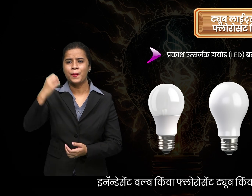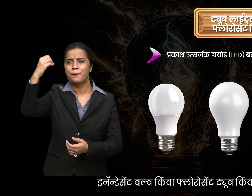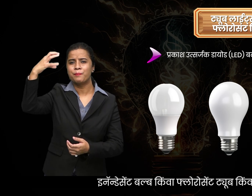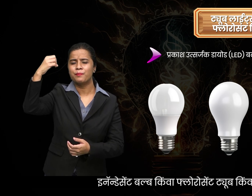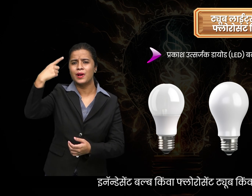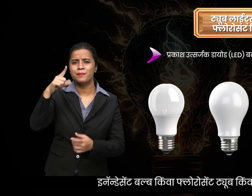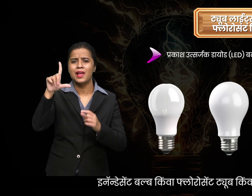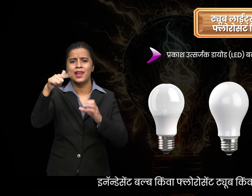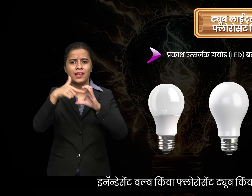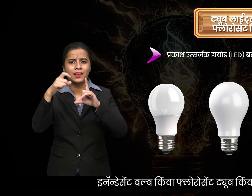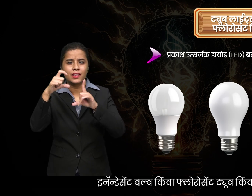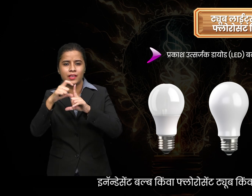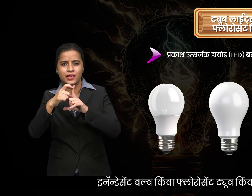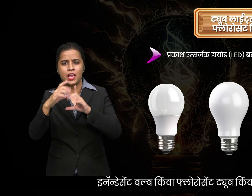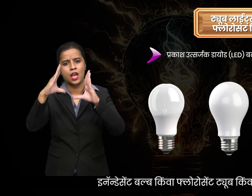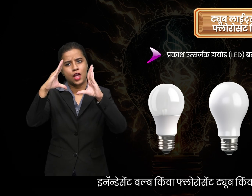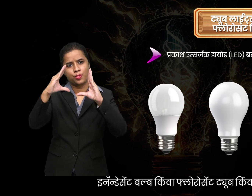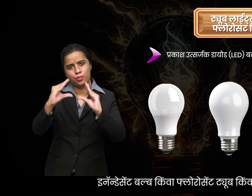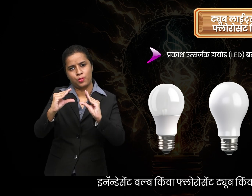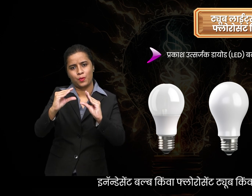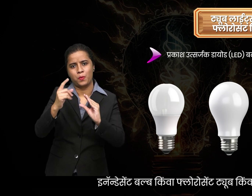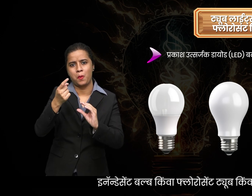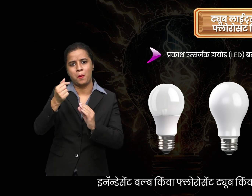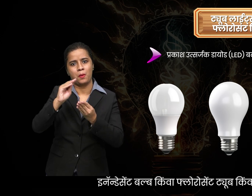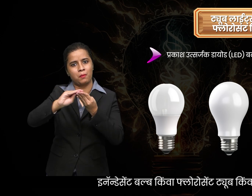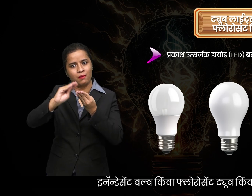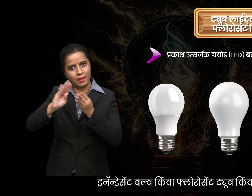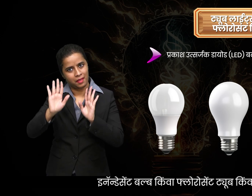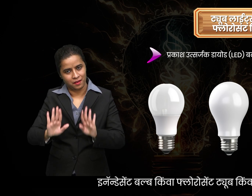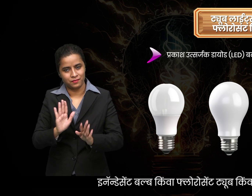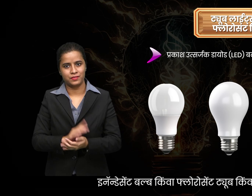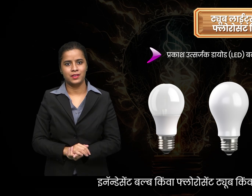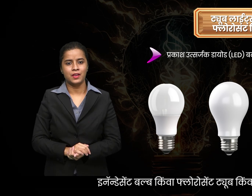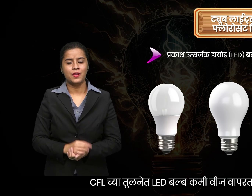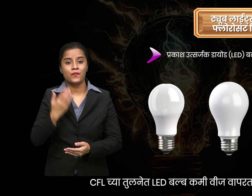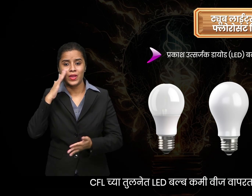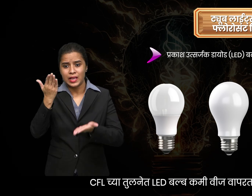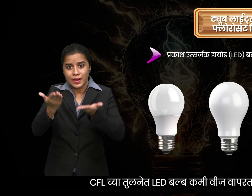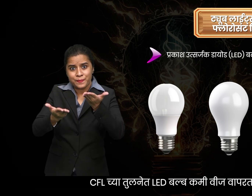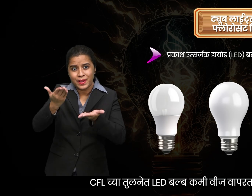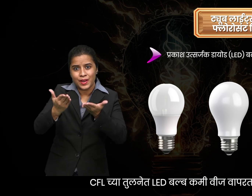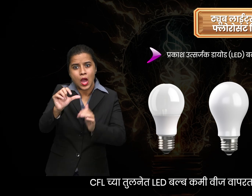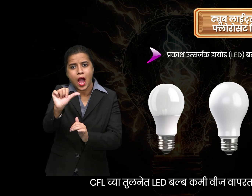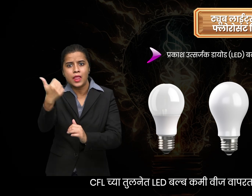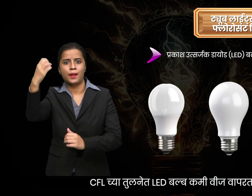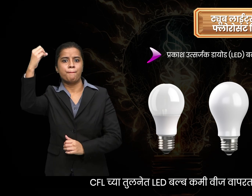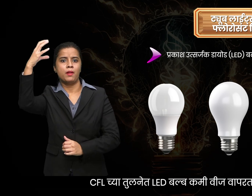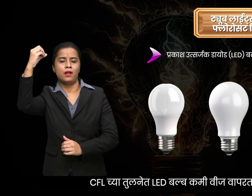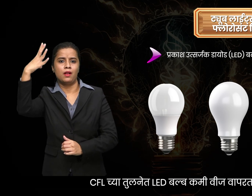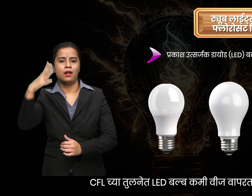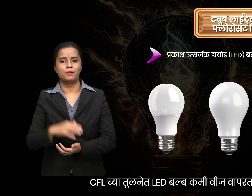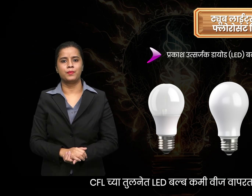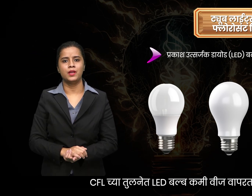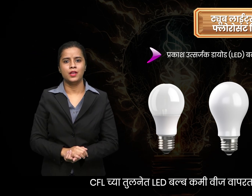इन्स्टेंट बल्ब किंवा फ्लोरोसेंट ट्यूब किंवा CFL च्या तुलनेत LED